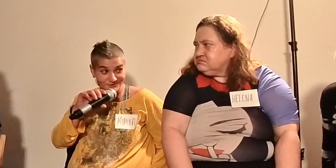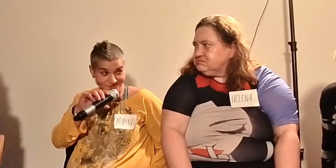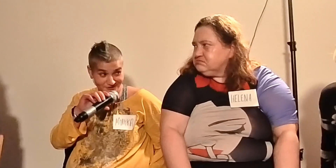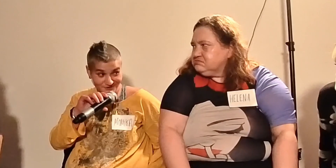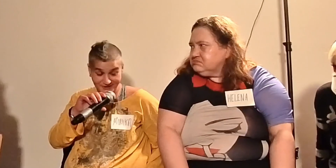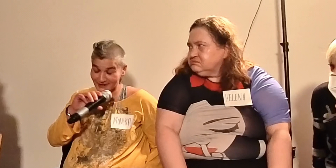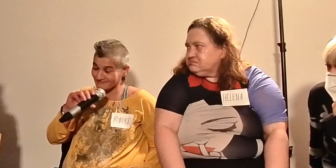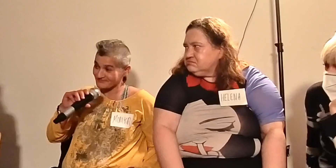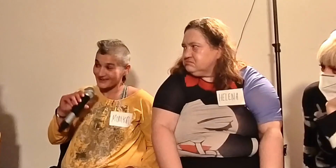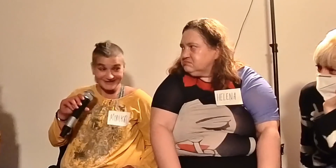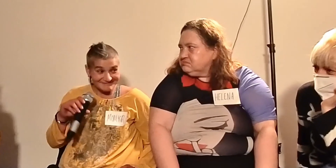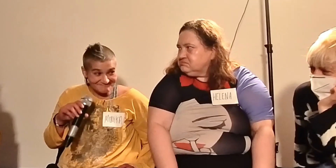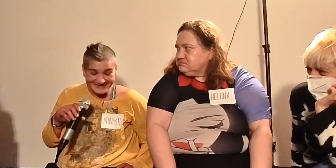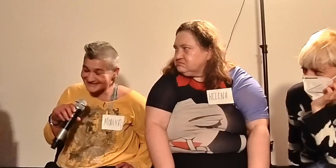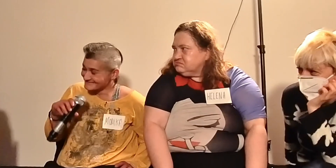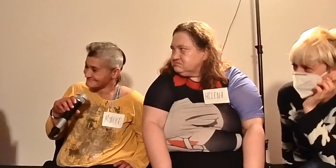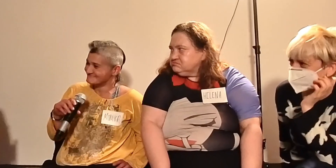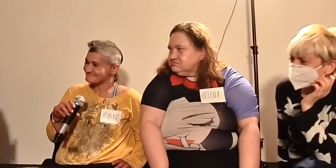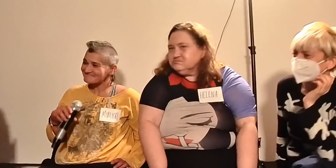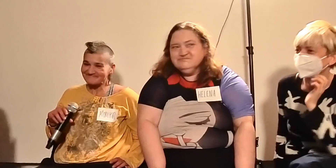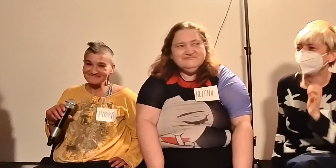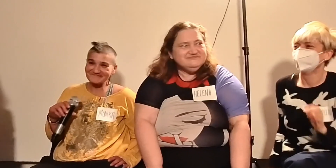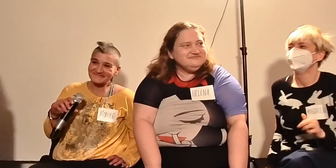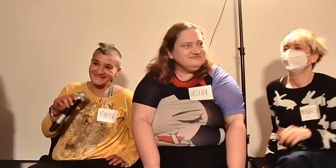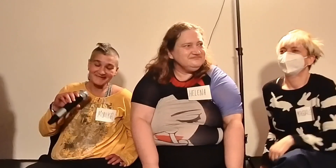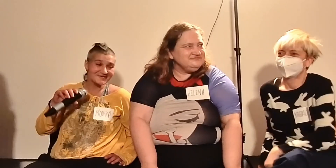vynadáno, že to říkám.